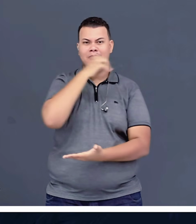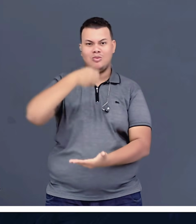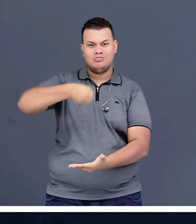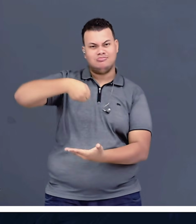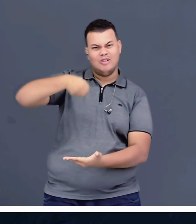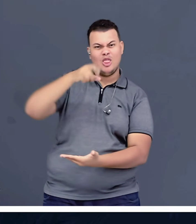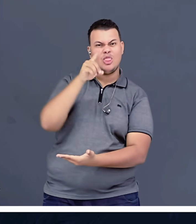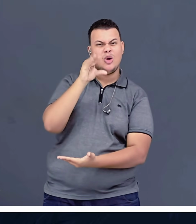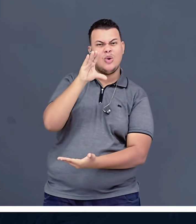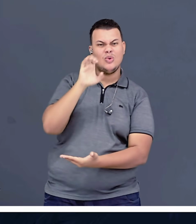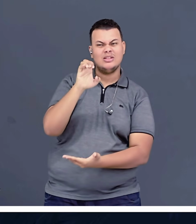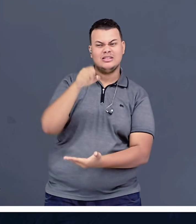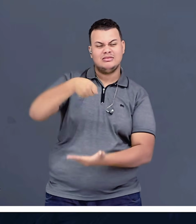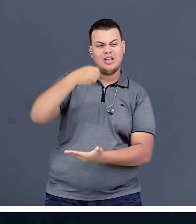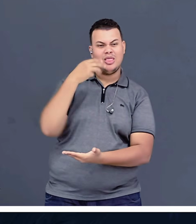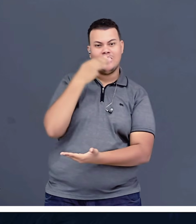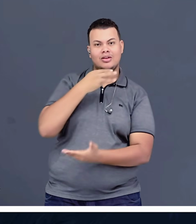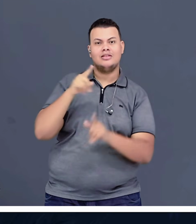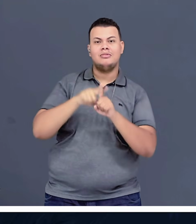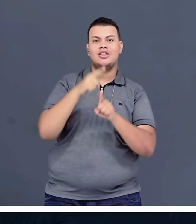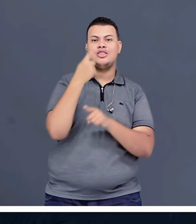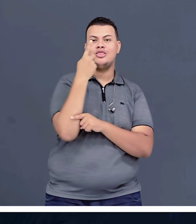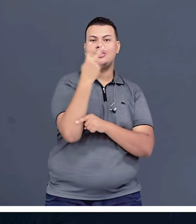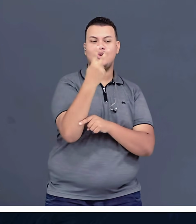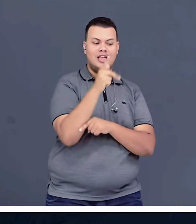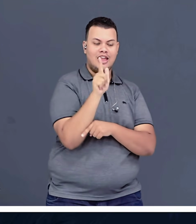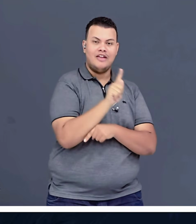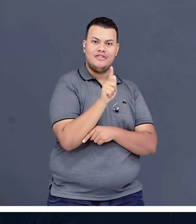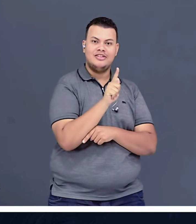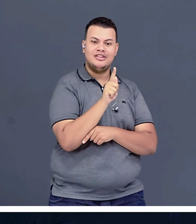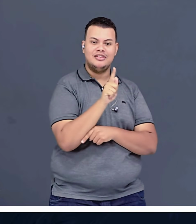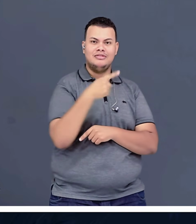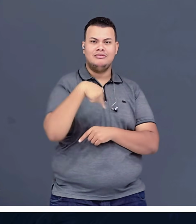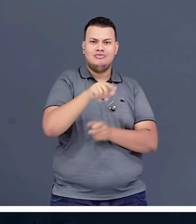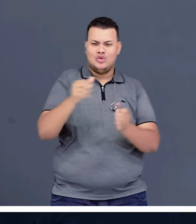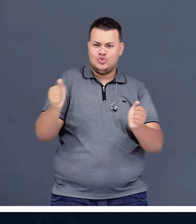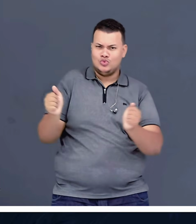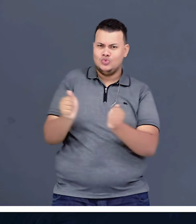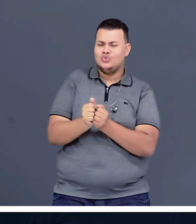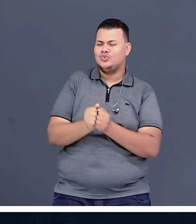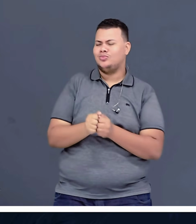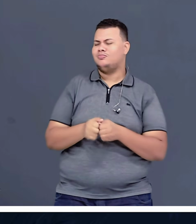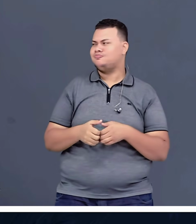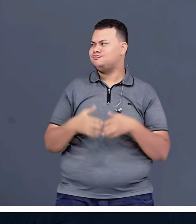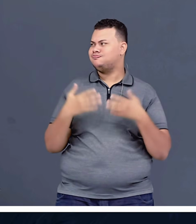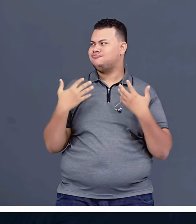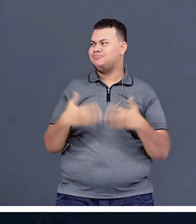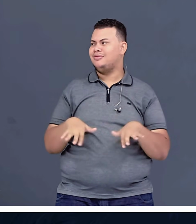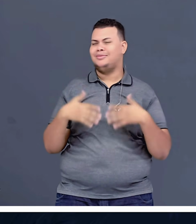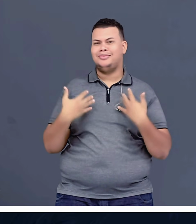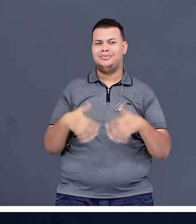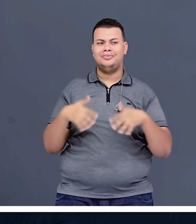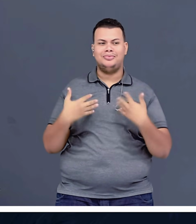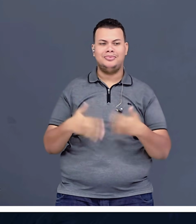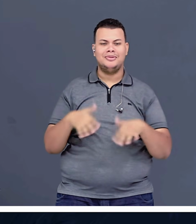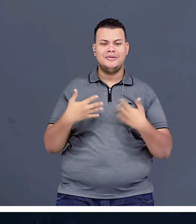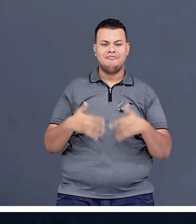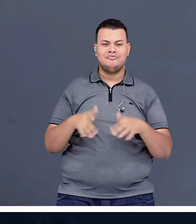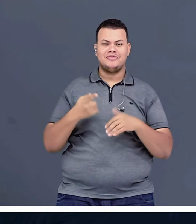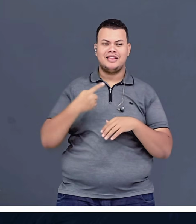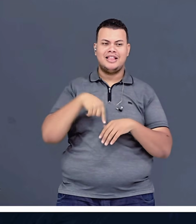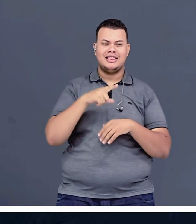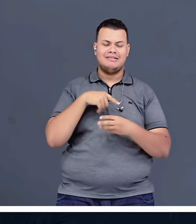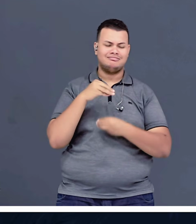carrapicho? E 2 tubaínas. Gente, isso quando junta assim, é uma química